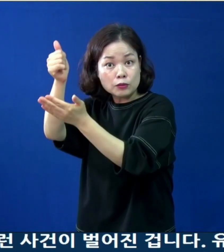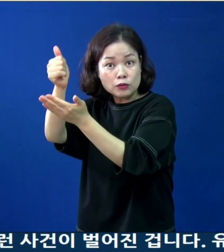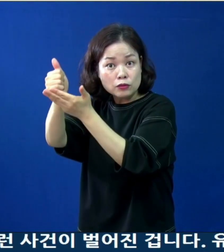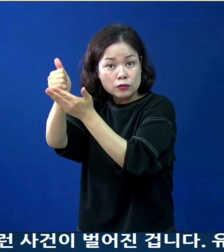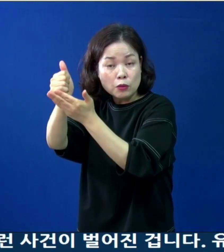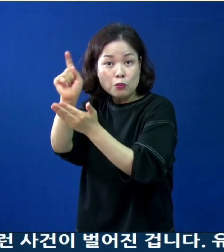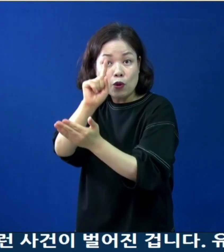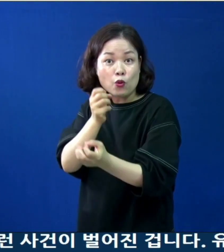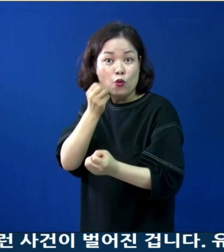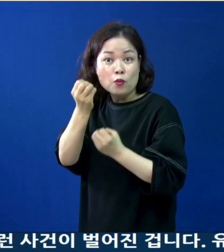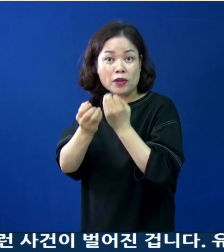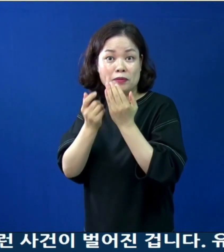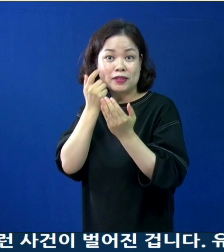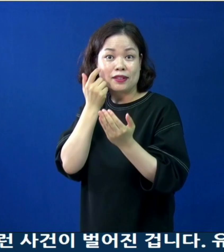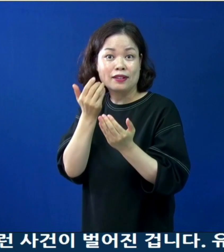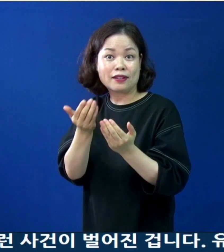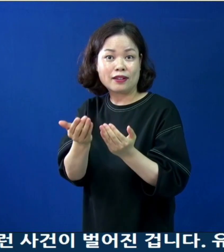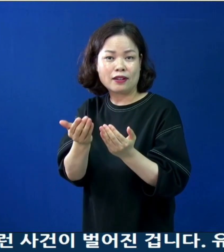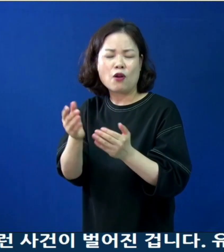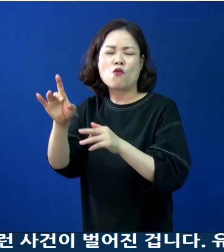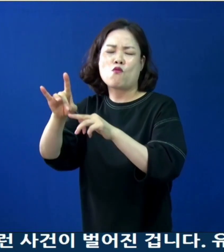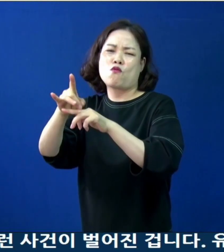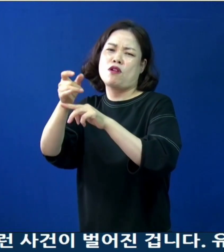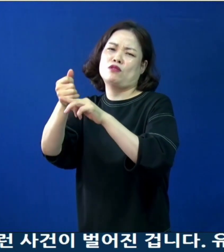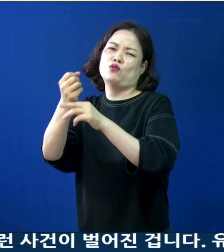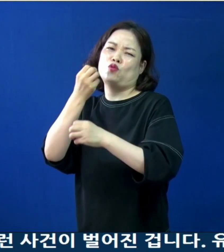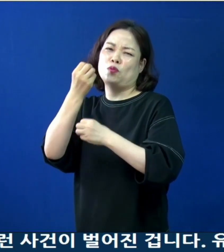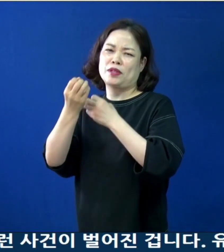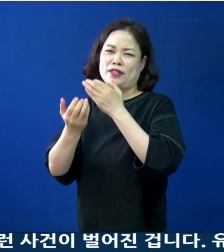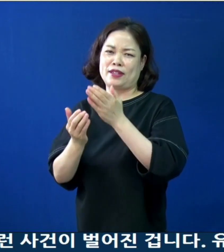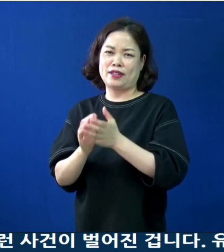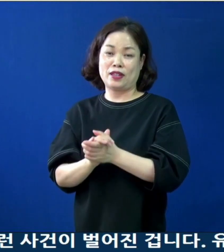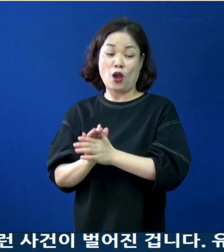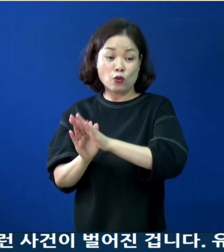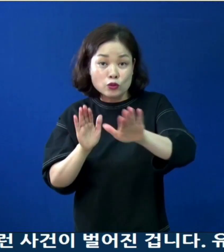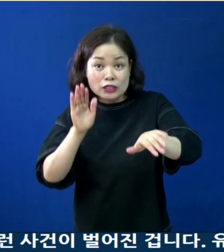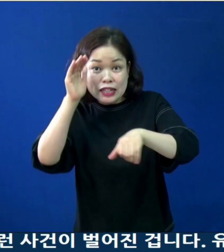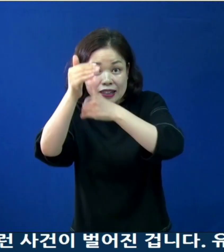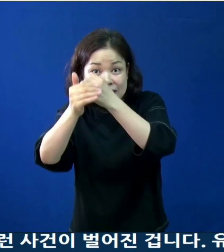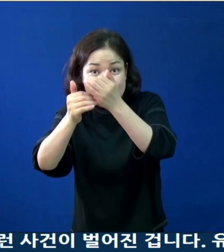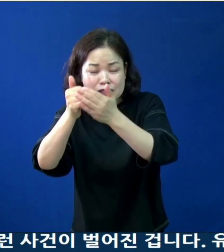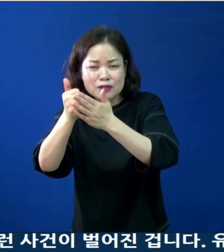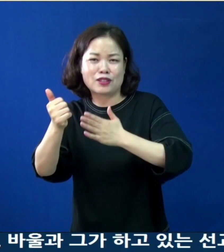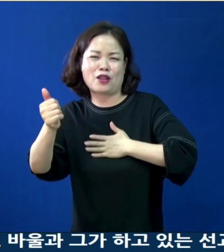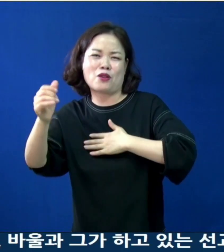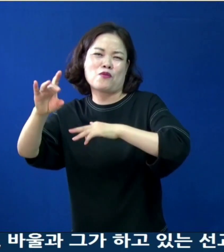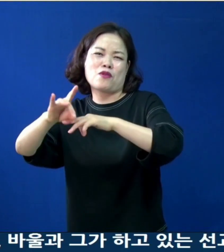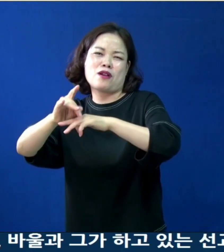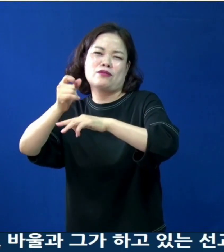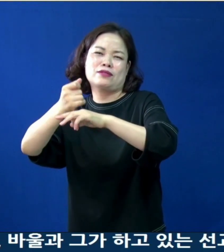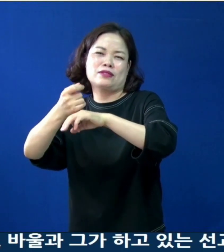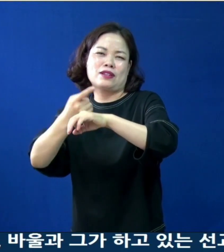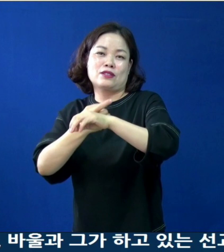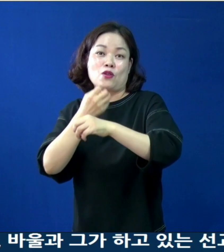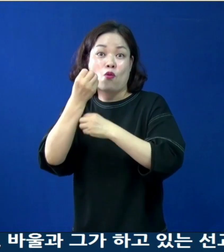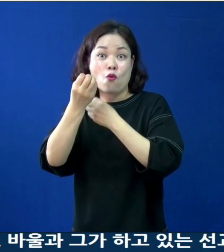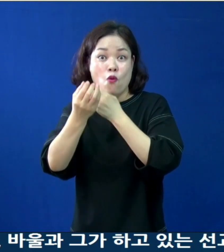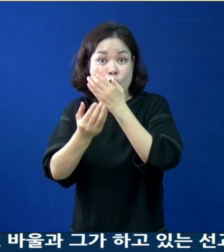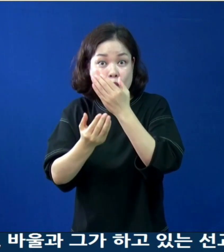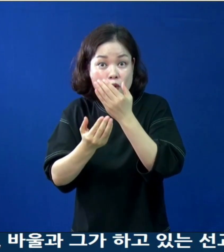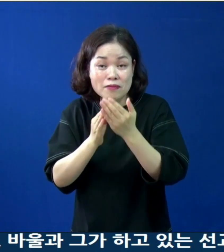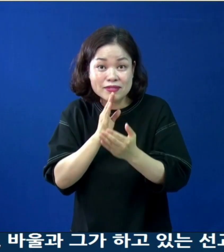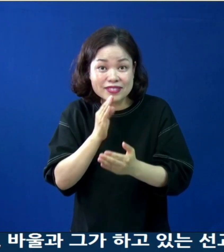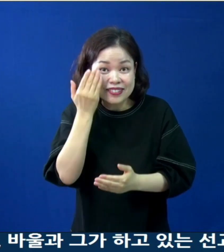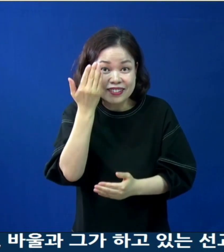뭐로 고백합니까? 왕으로 고백하죠. 우리는 하나님을 나의 왕으로 자연스럽게 고백합니다. 여기 다